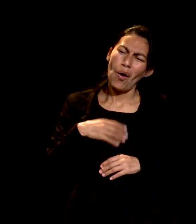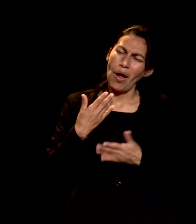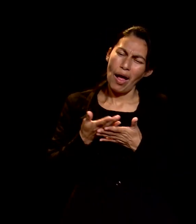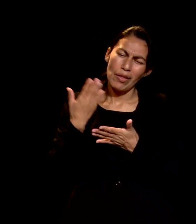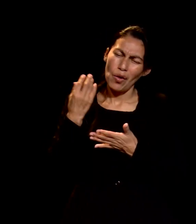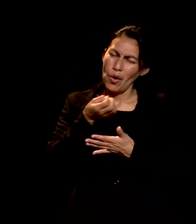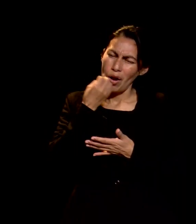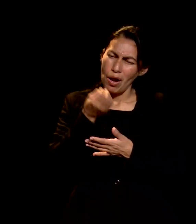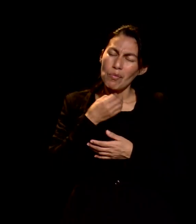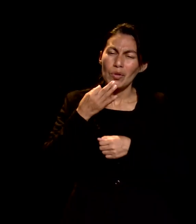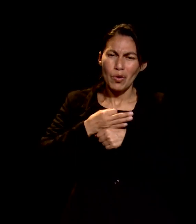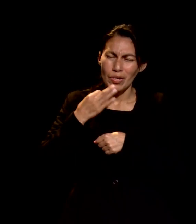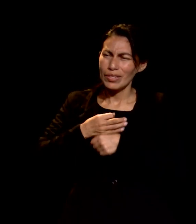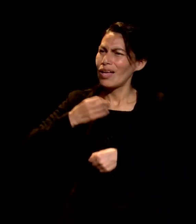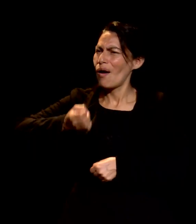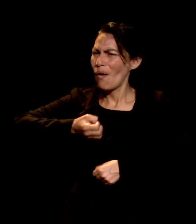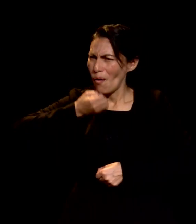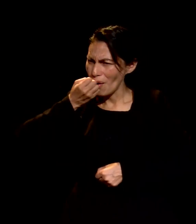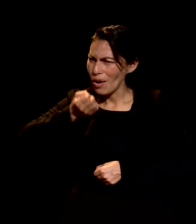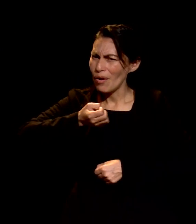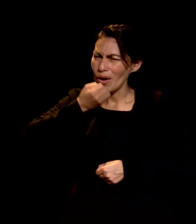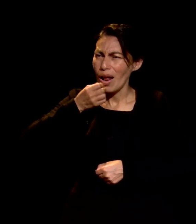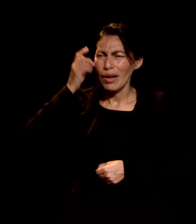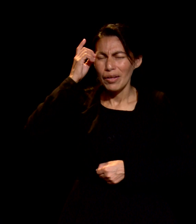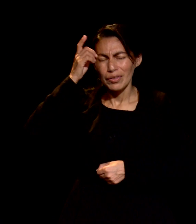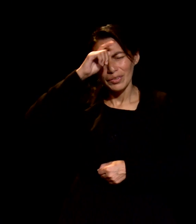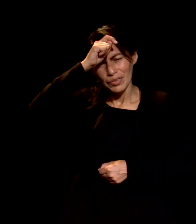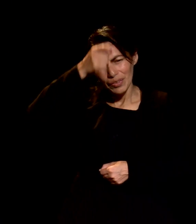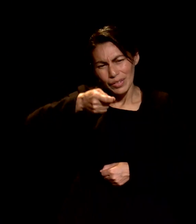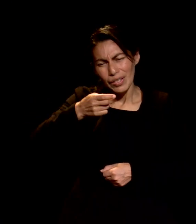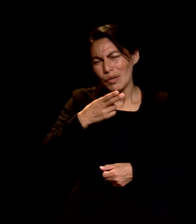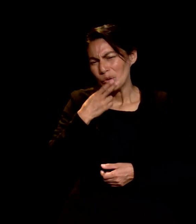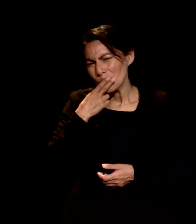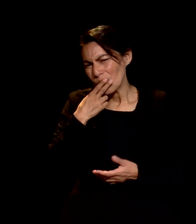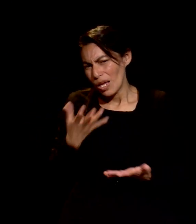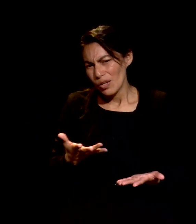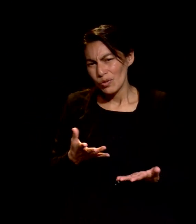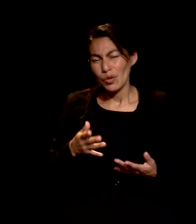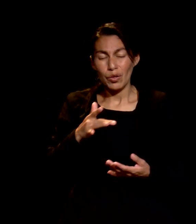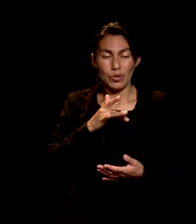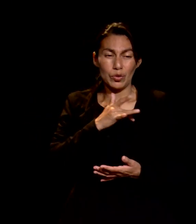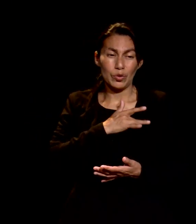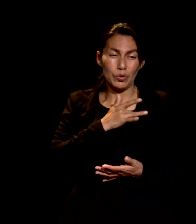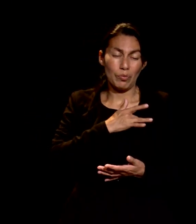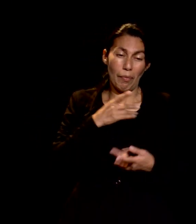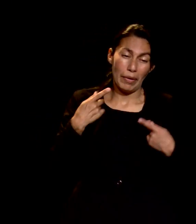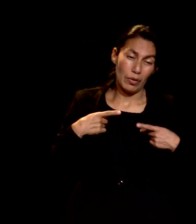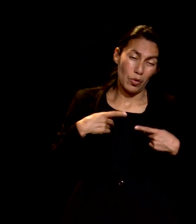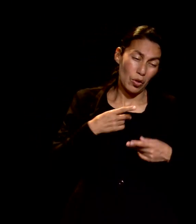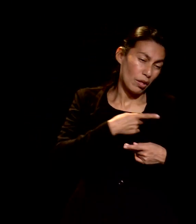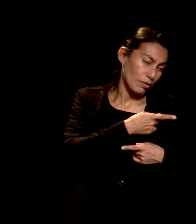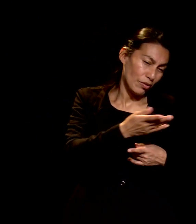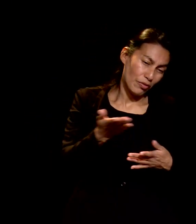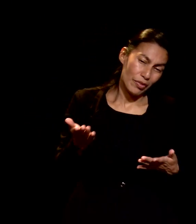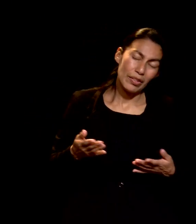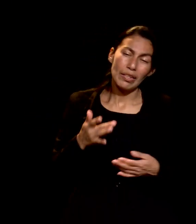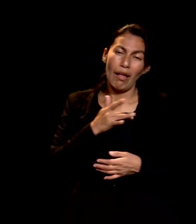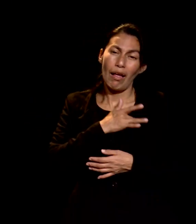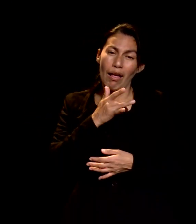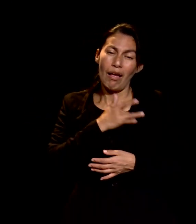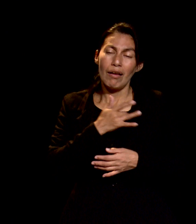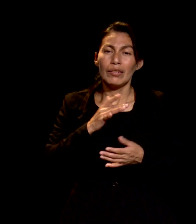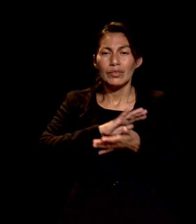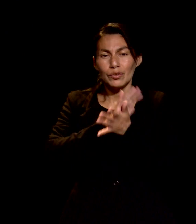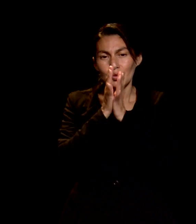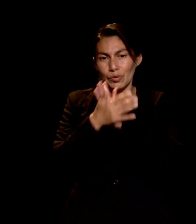campaña Que tienes Que Dios siga usándote Y sigas tocando corazones En el nombre de Dios